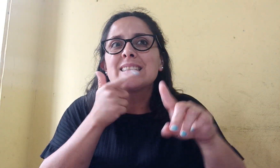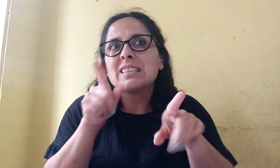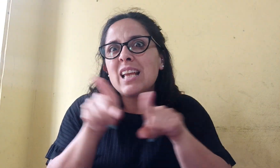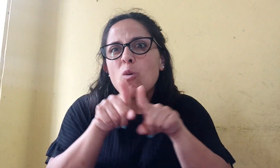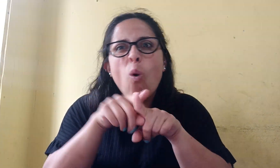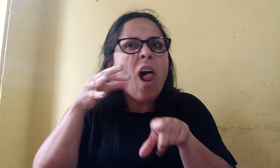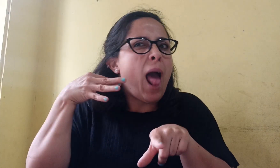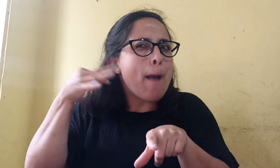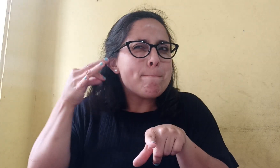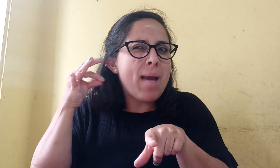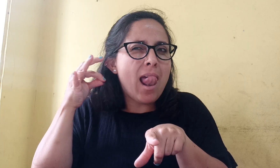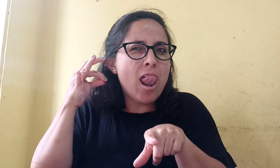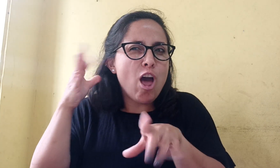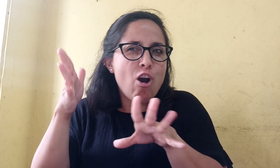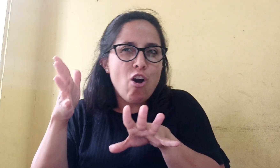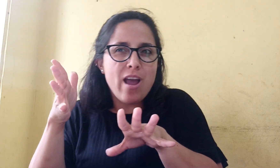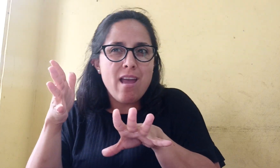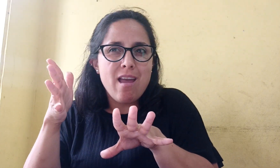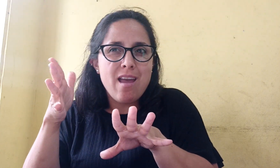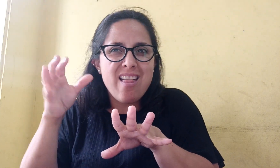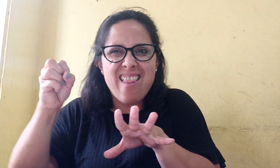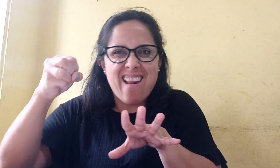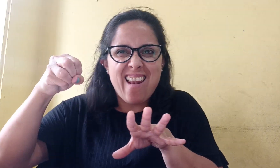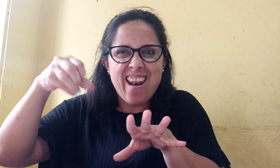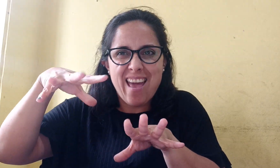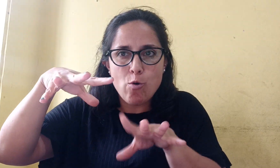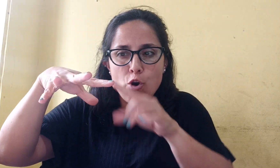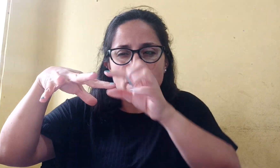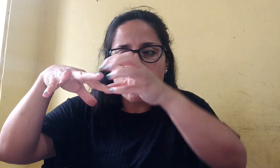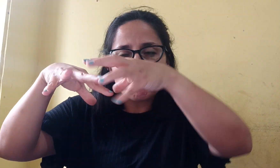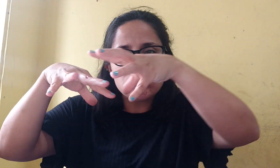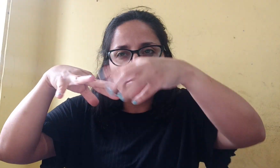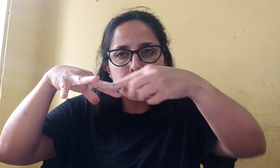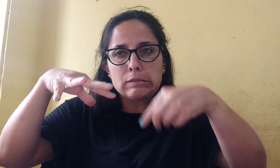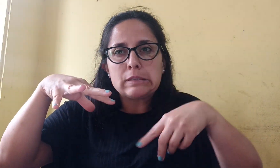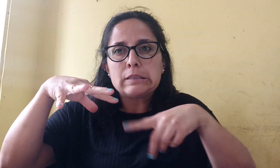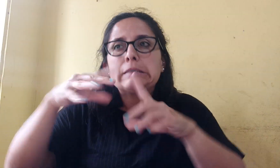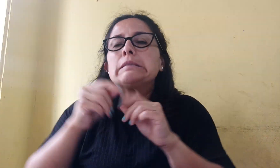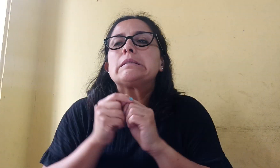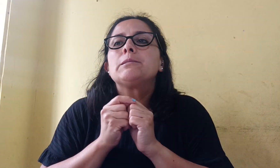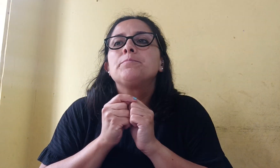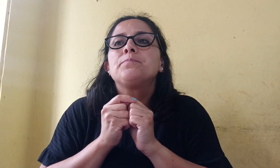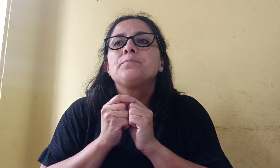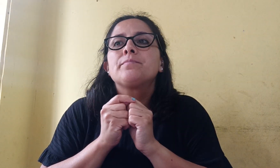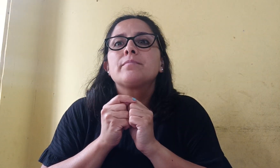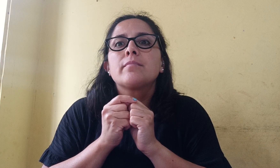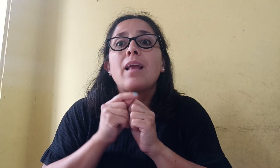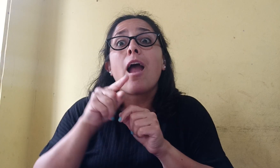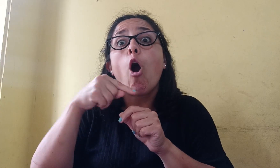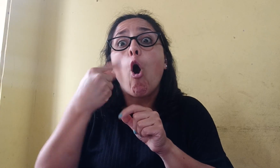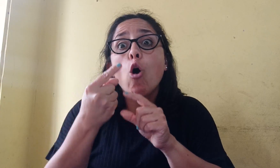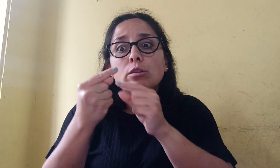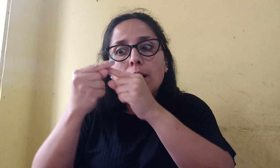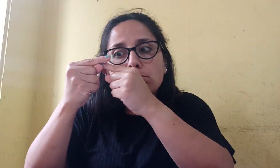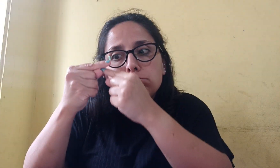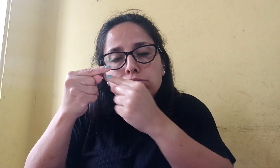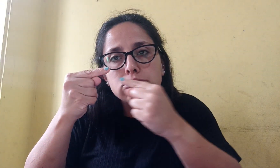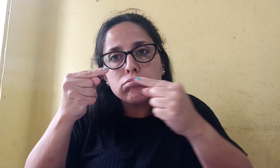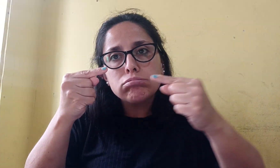la neurona, ¿sí? Y una prolongación más larga, que puede ser muy larga,